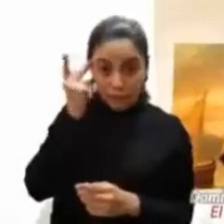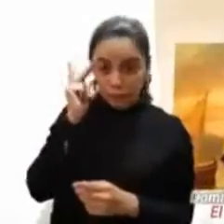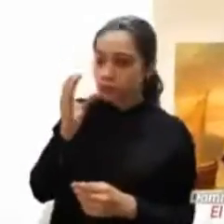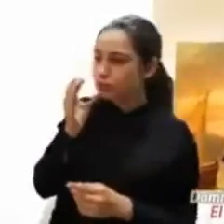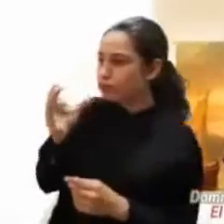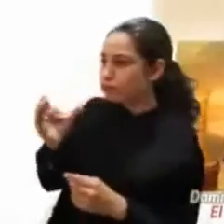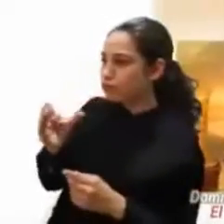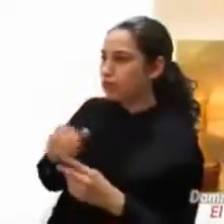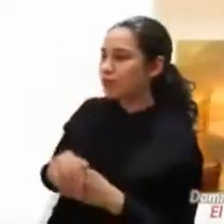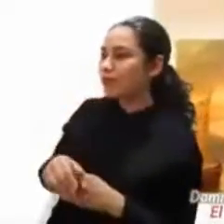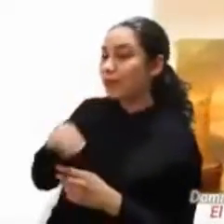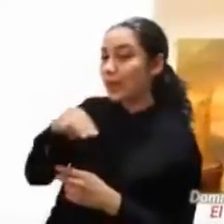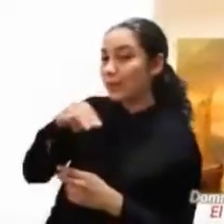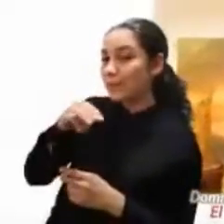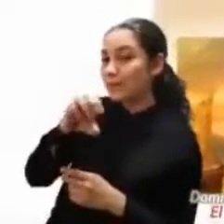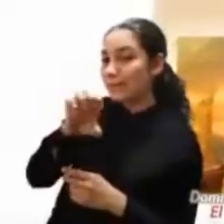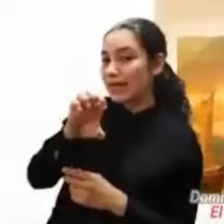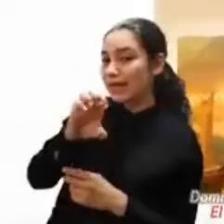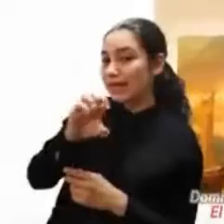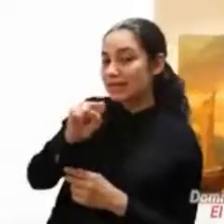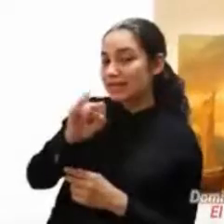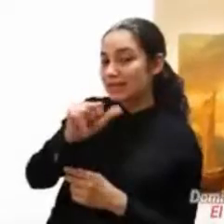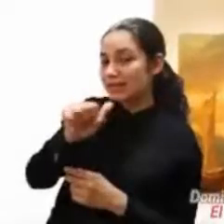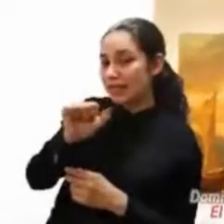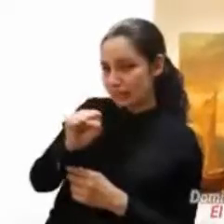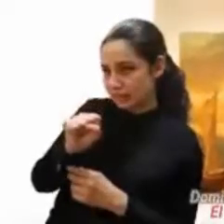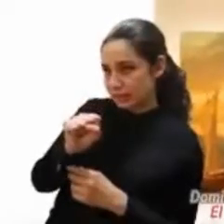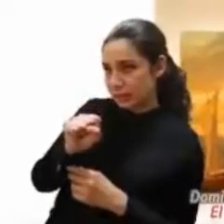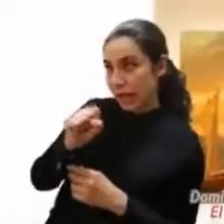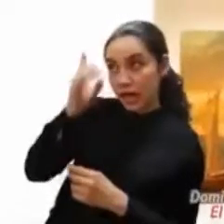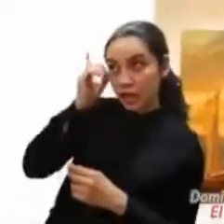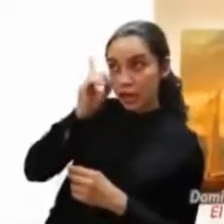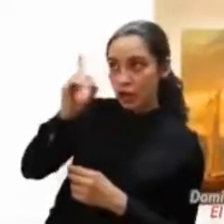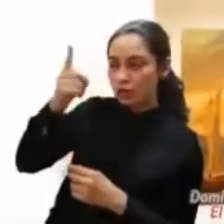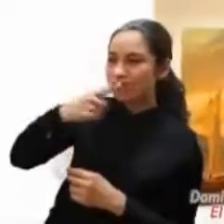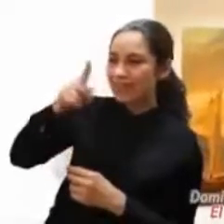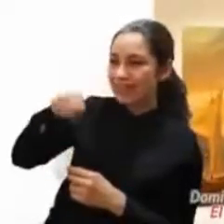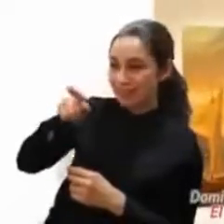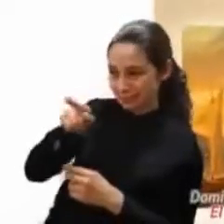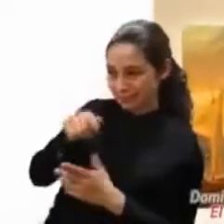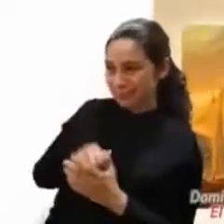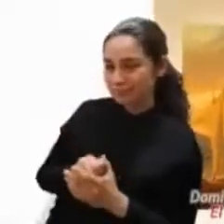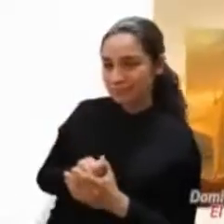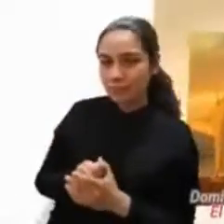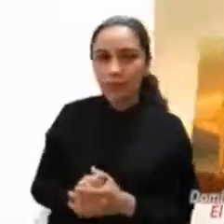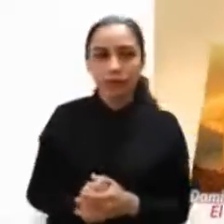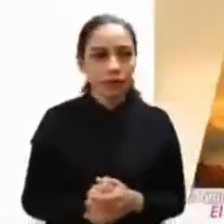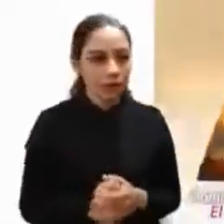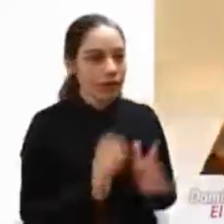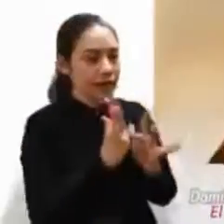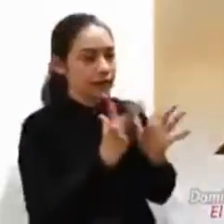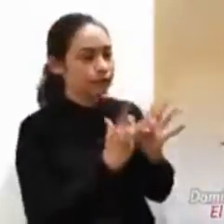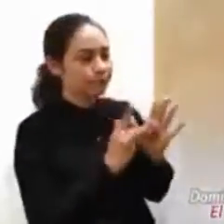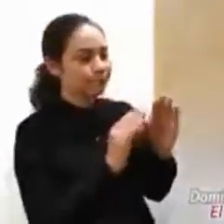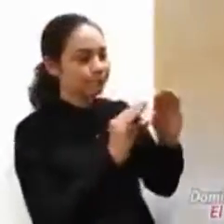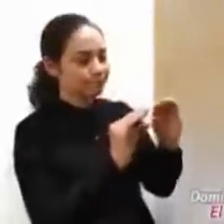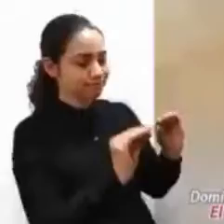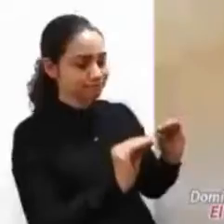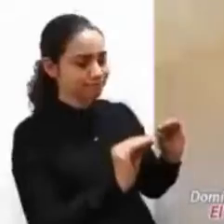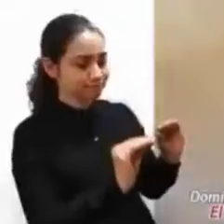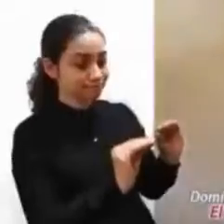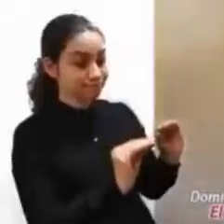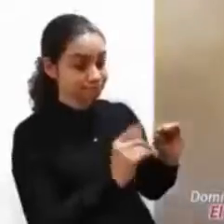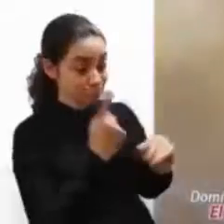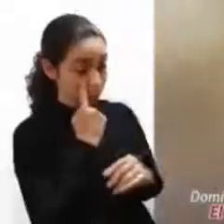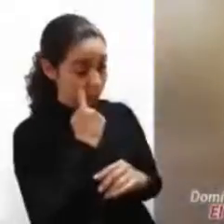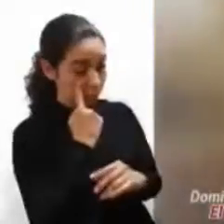severamente que no lo dijeran a nadie. Después les dijo: es necesario que el Hijo del Hombre sufra